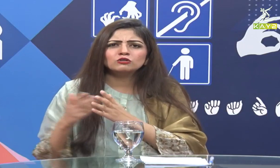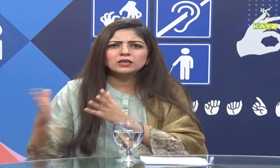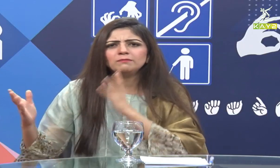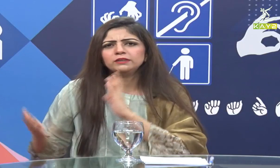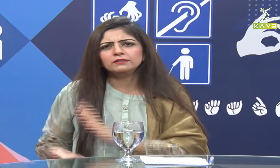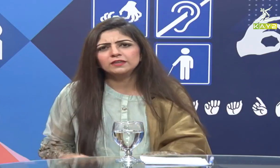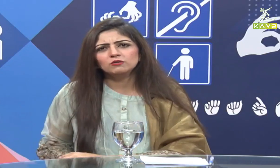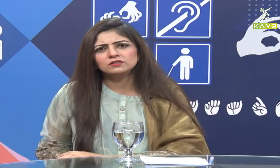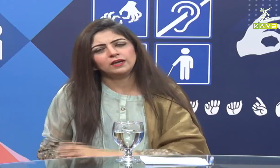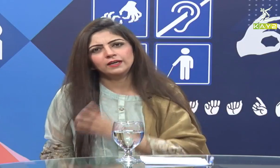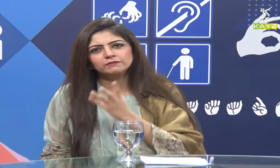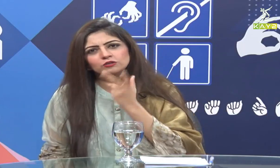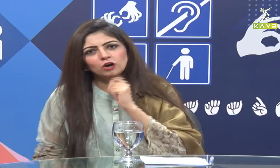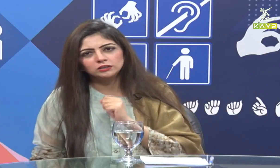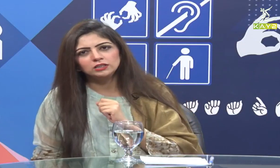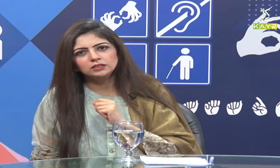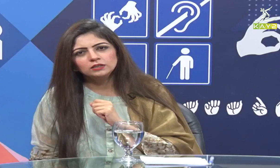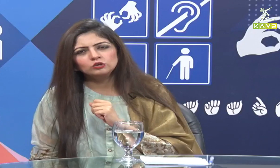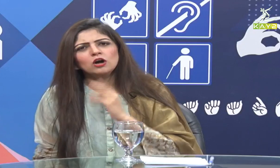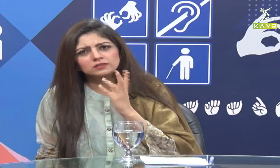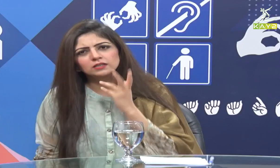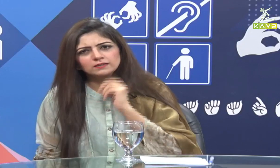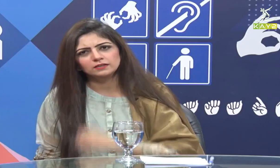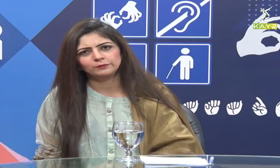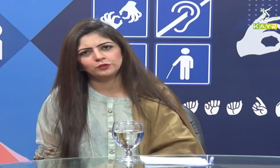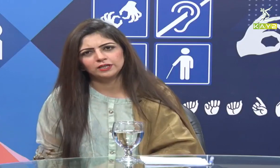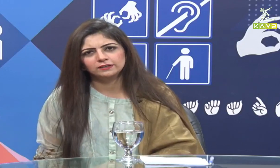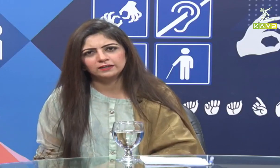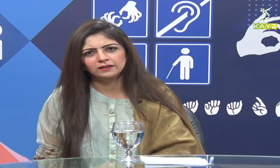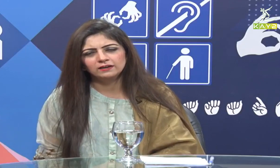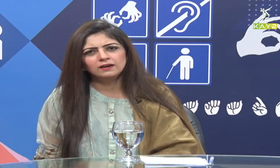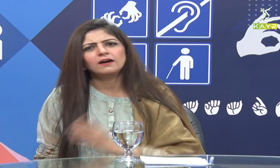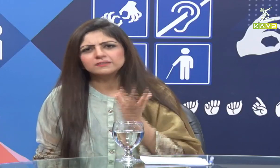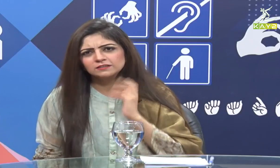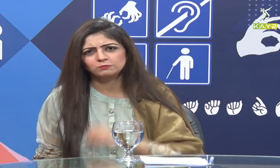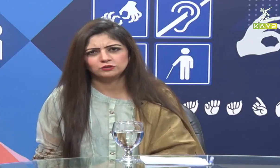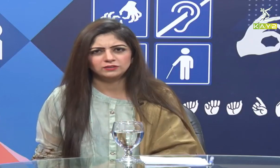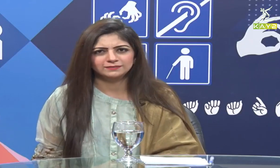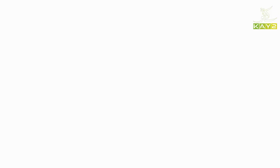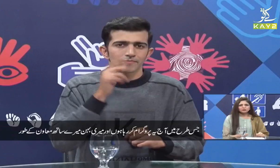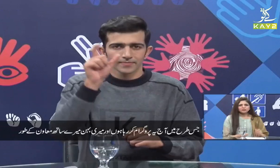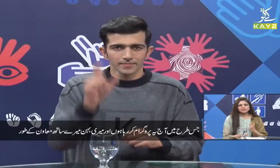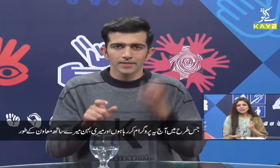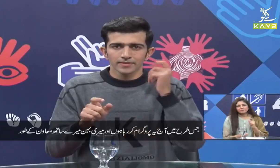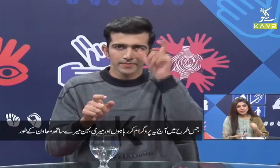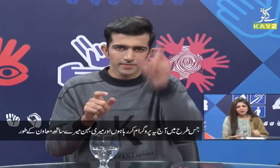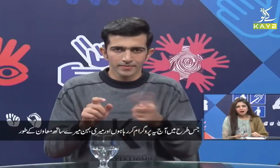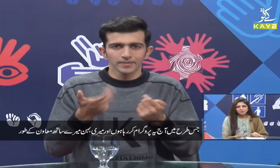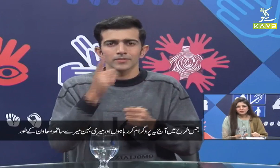अगले बंदे को साइन लैंग्वेज तो आती ही नहीं, तो हसन कैसे कम्युनिकेट करेगा? हसन से पूछते हैं। तो जैसे कि मैं यहाँ पे एज अ